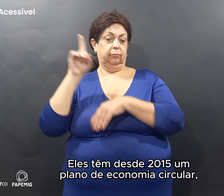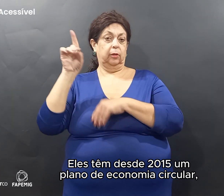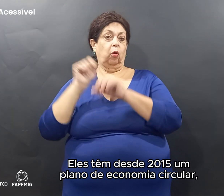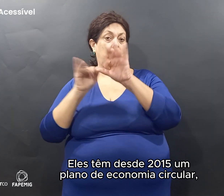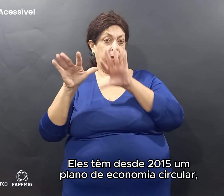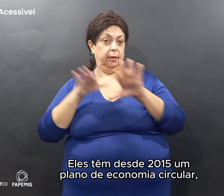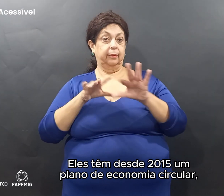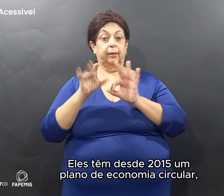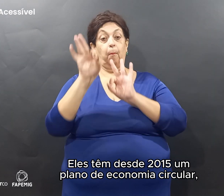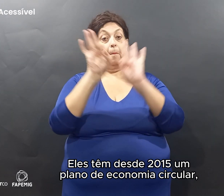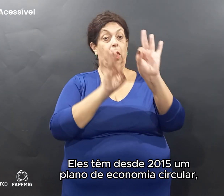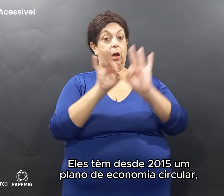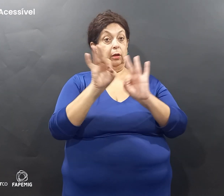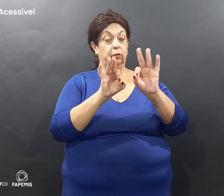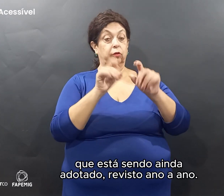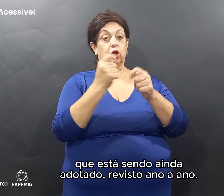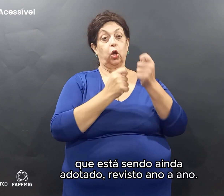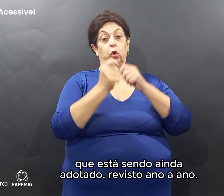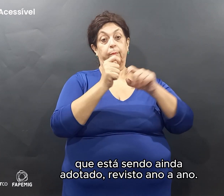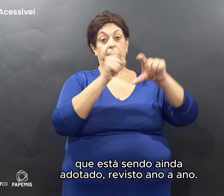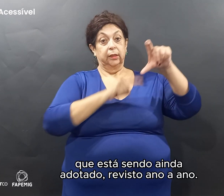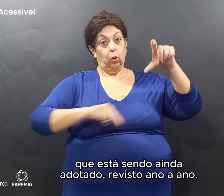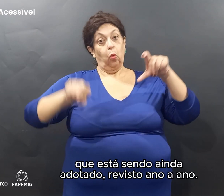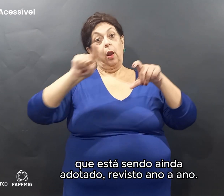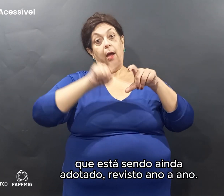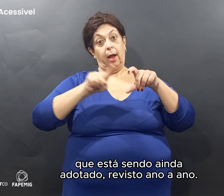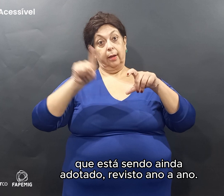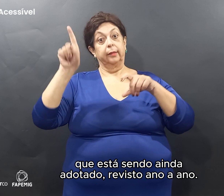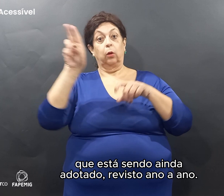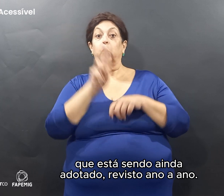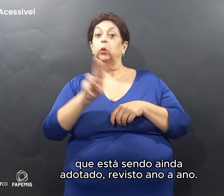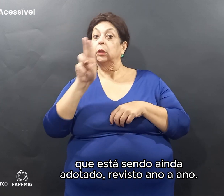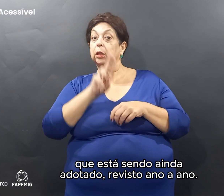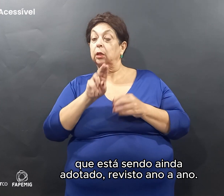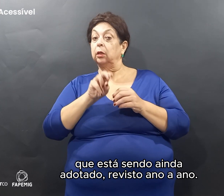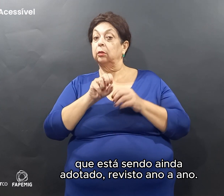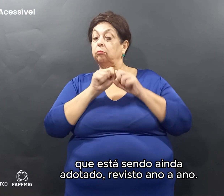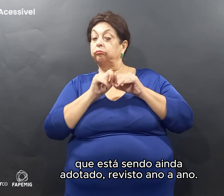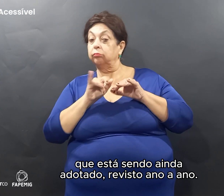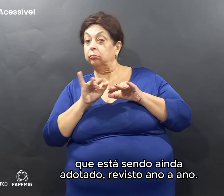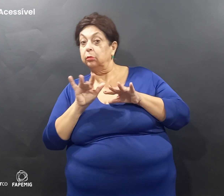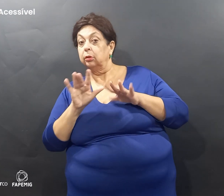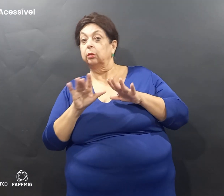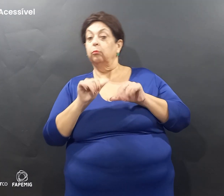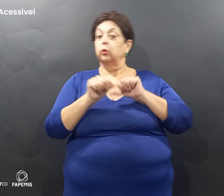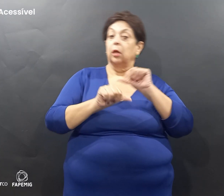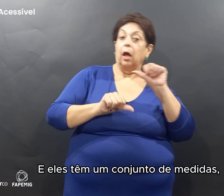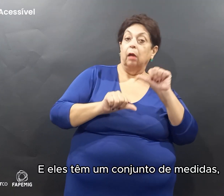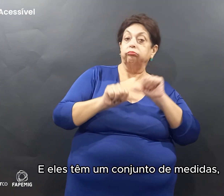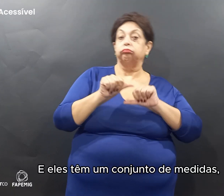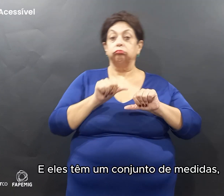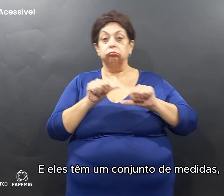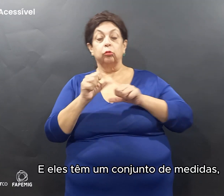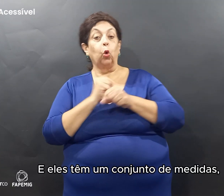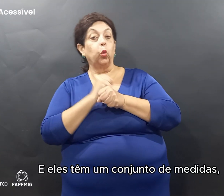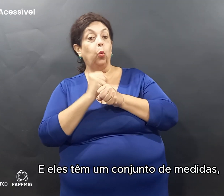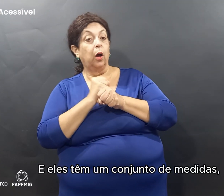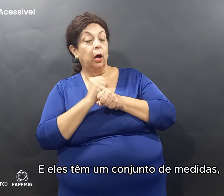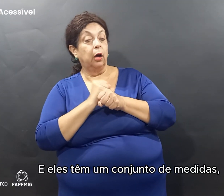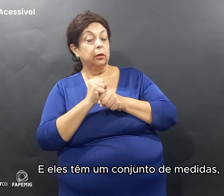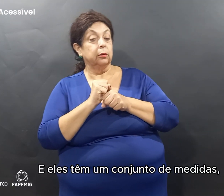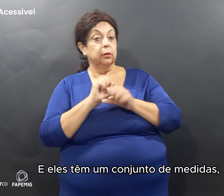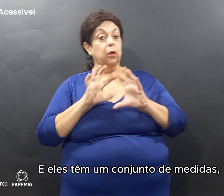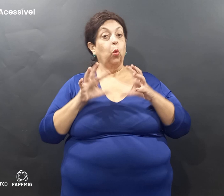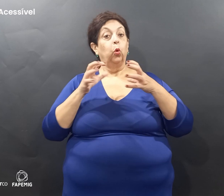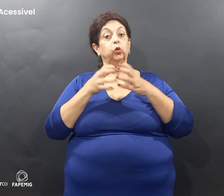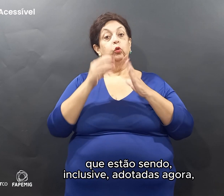eles têm um plano de economia circular, que está sendo ainda adotado, revisto, ano a ano. E eles têm um conjunto